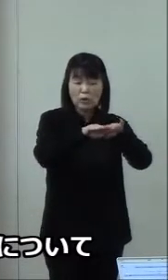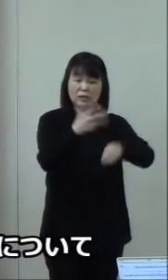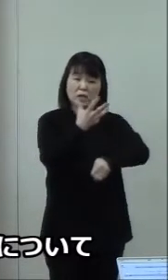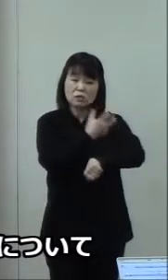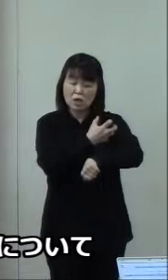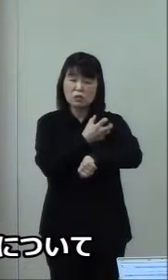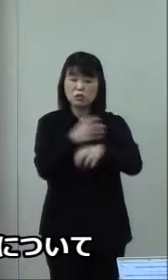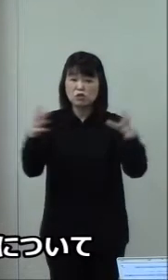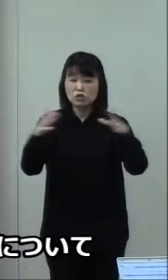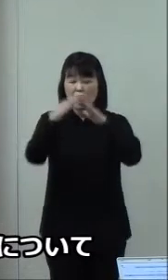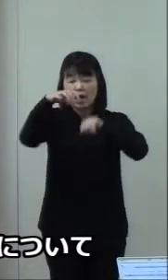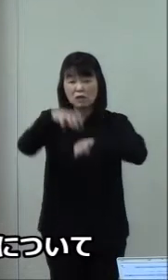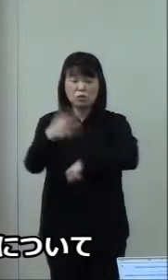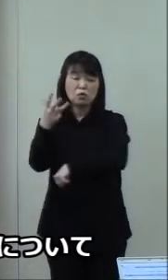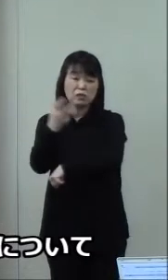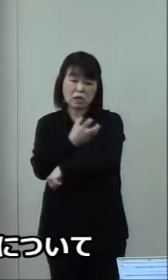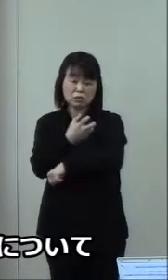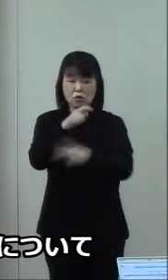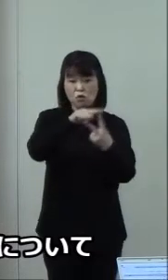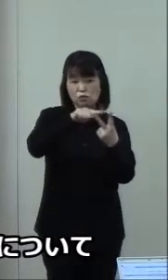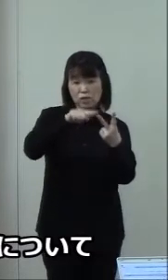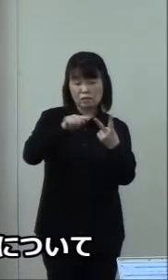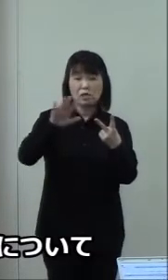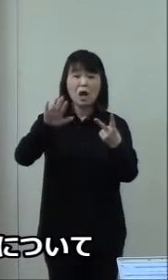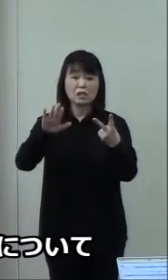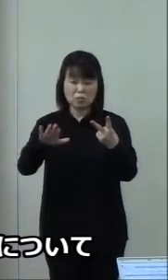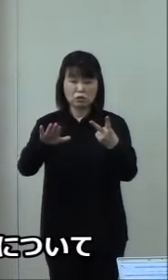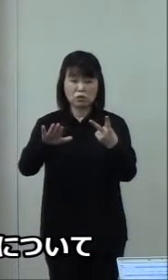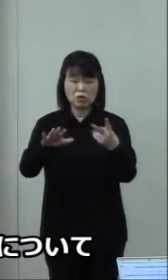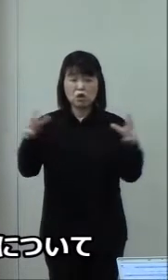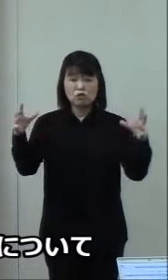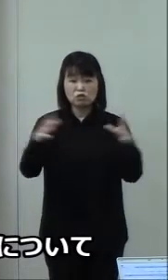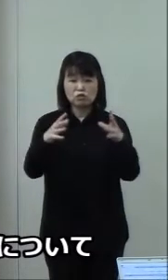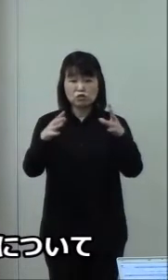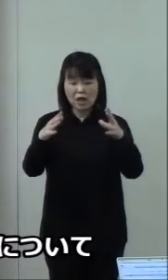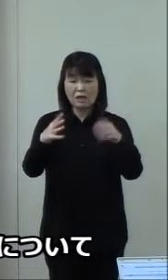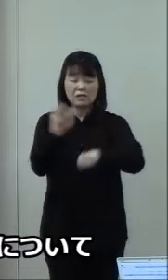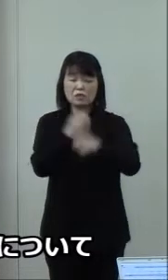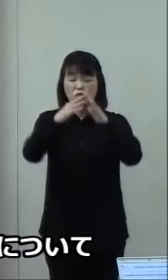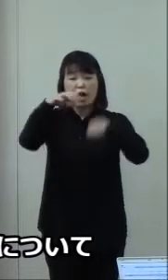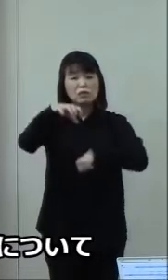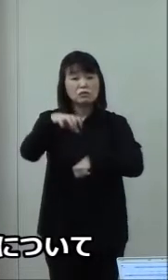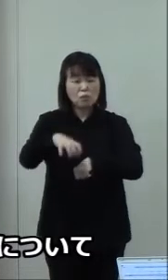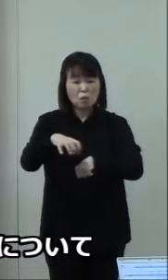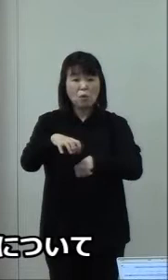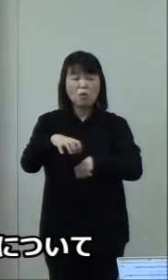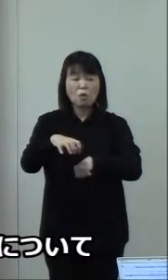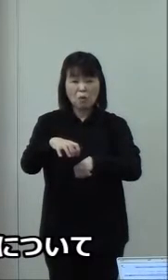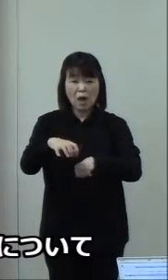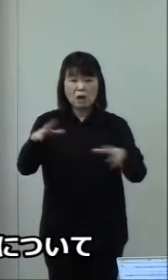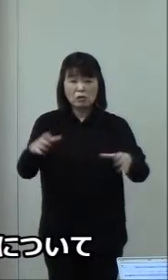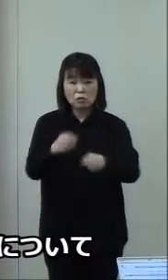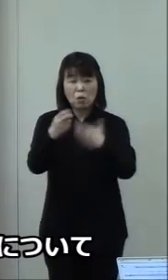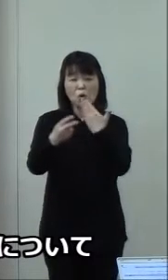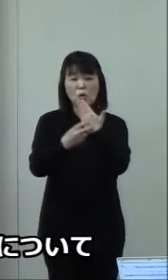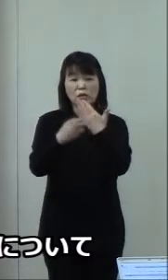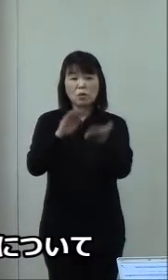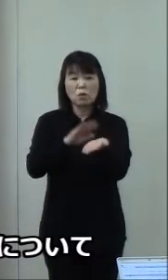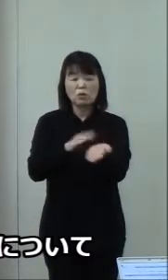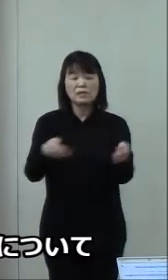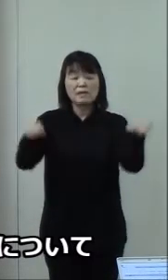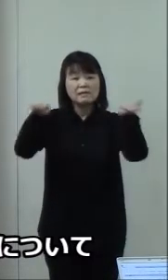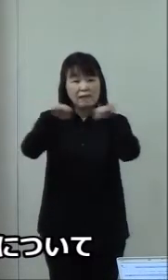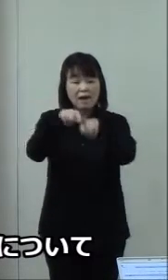ておりまして、第2弾となる集団接種を市立総合医療センターにおいて実施することとしております